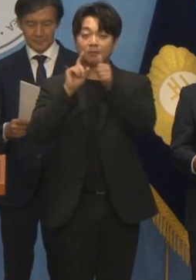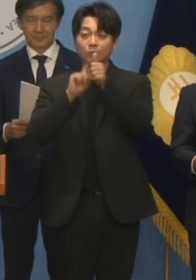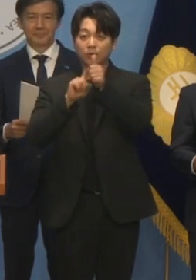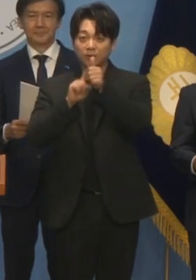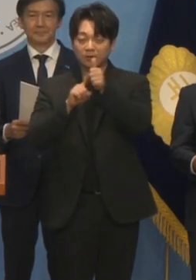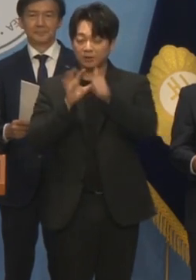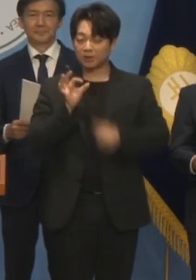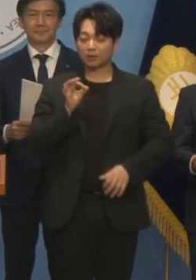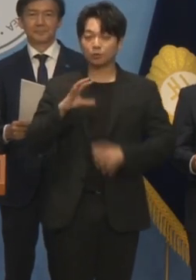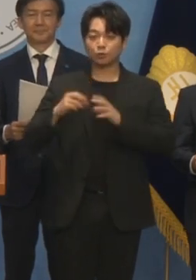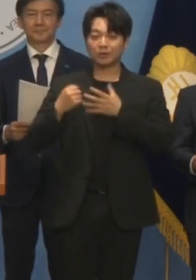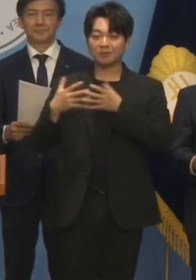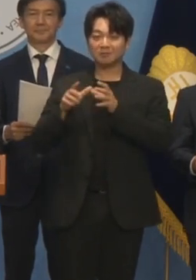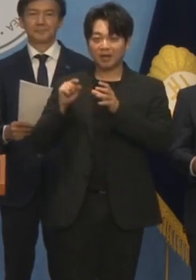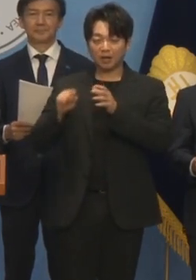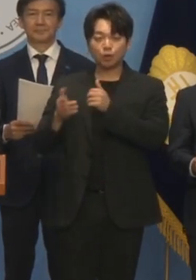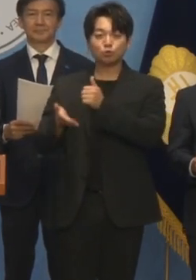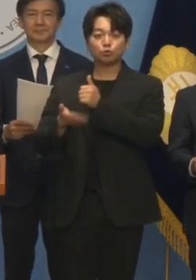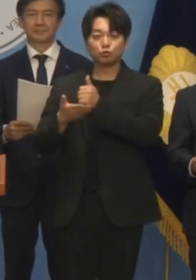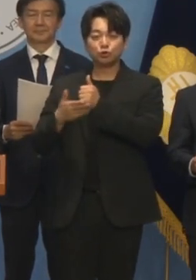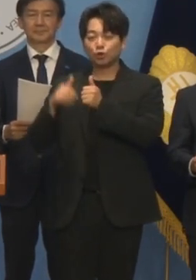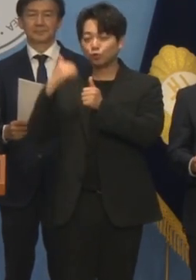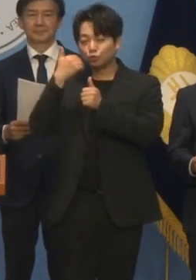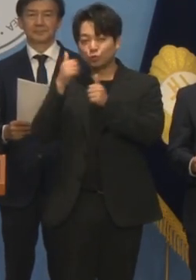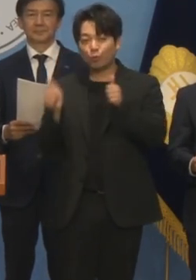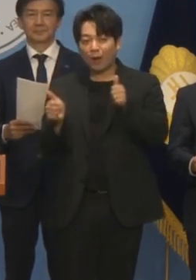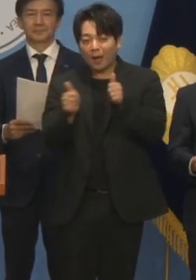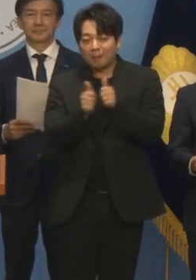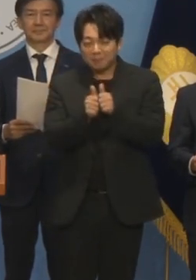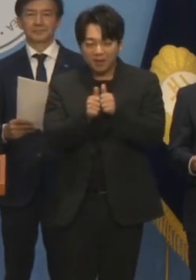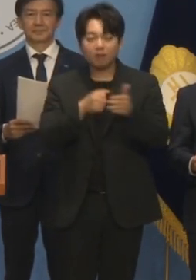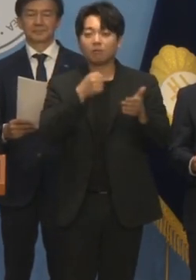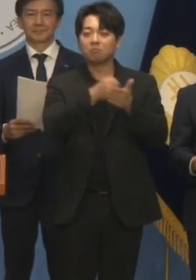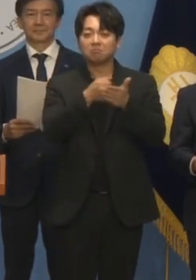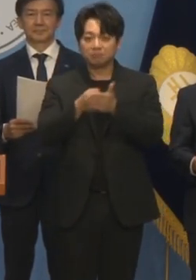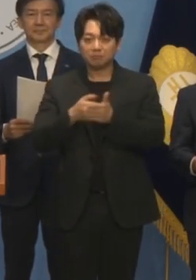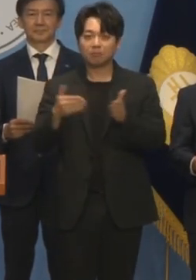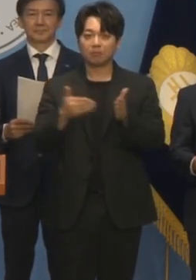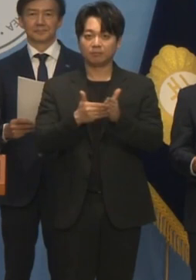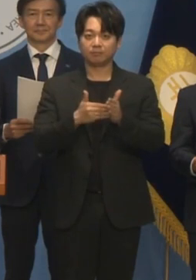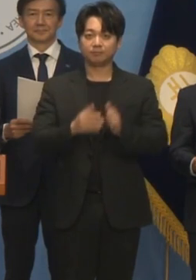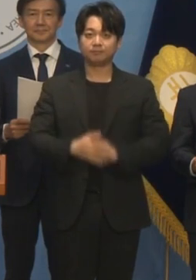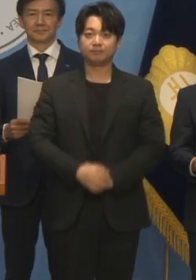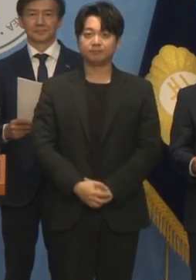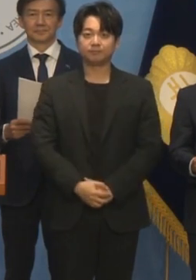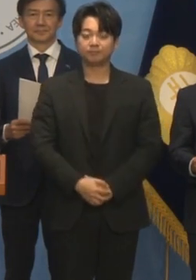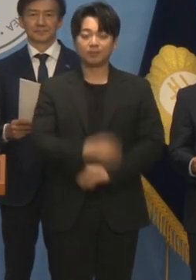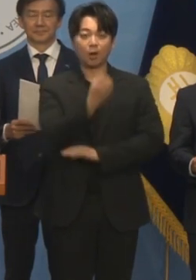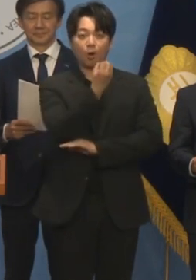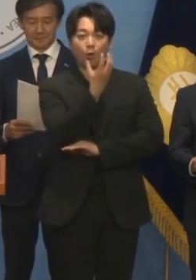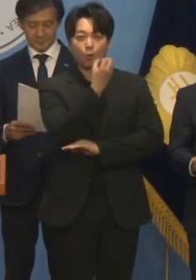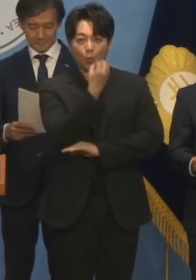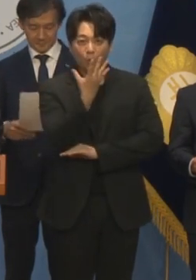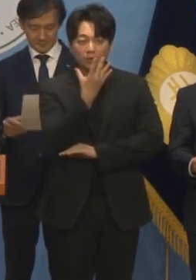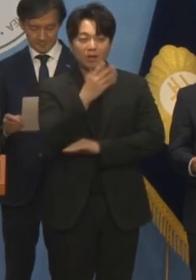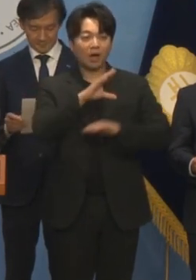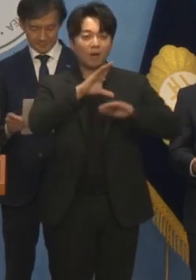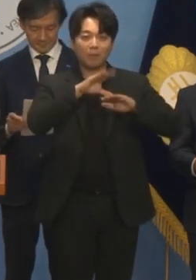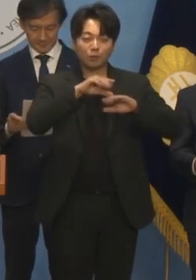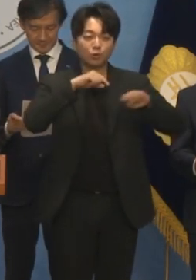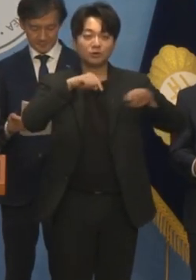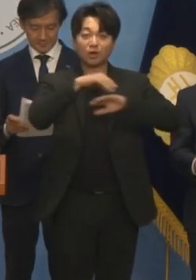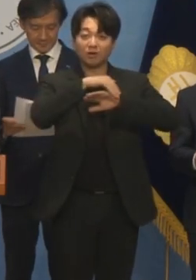단 한 명과 중차대한 결정을 합니다. 언론 그리고 방송 정책이